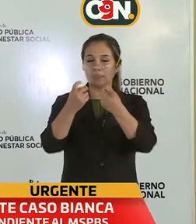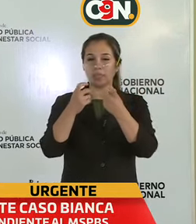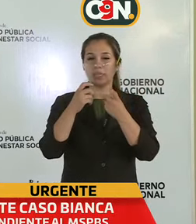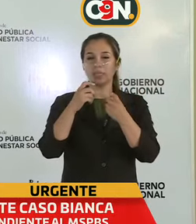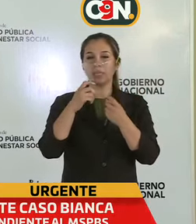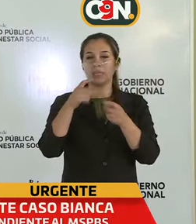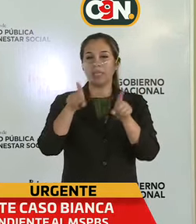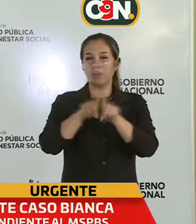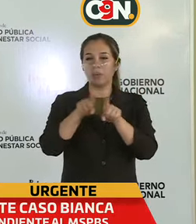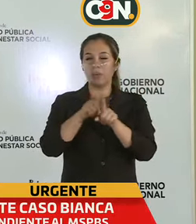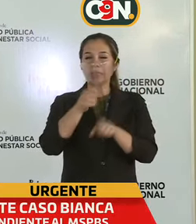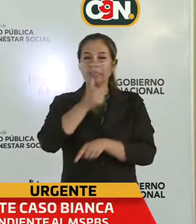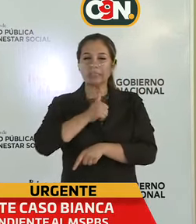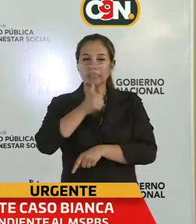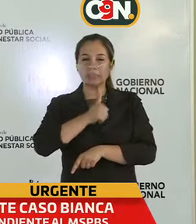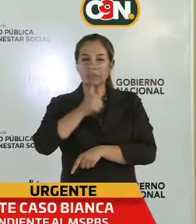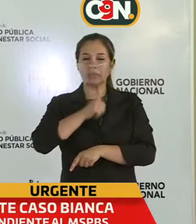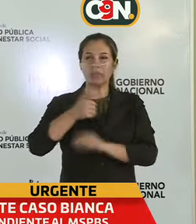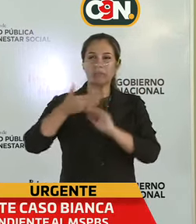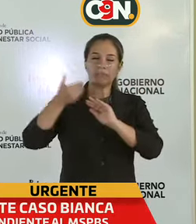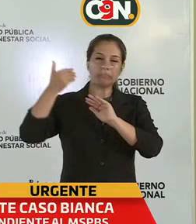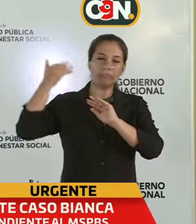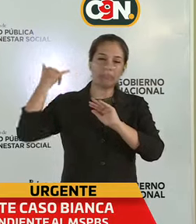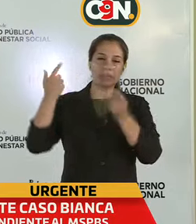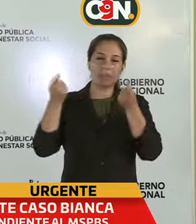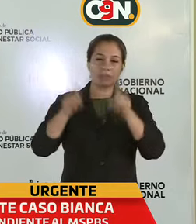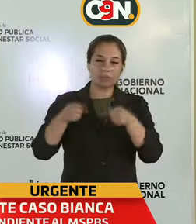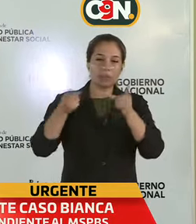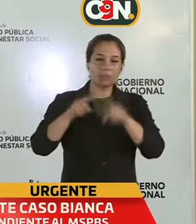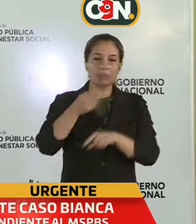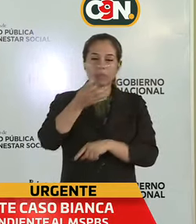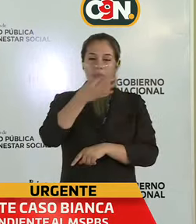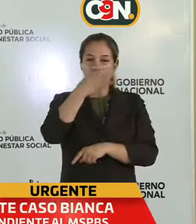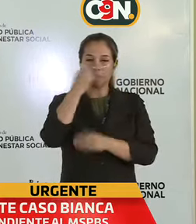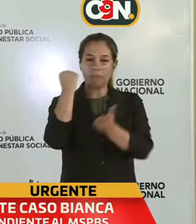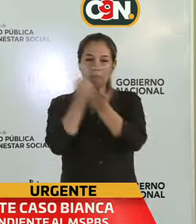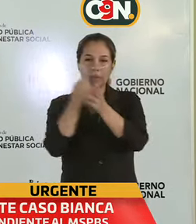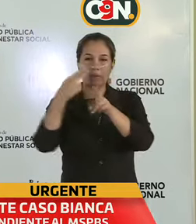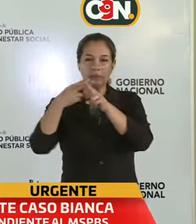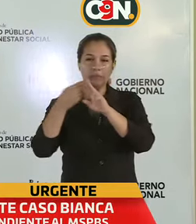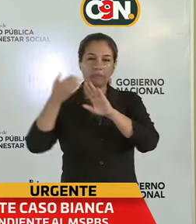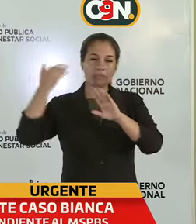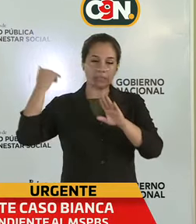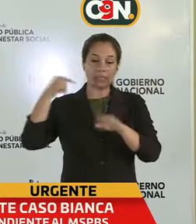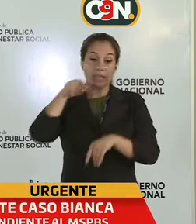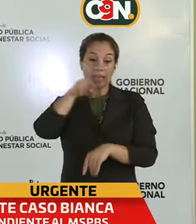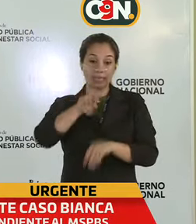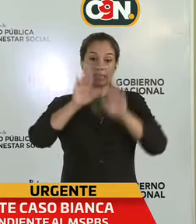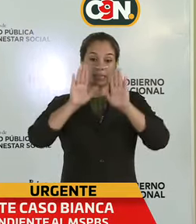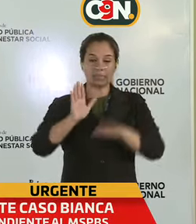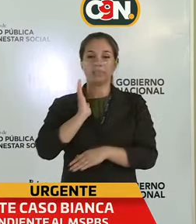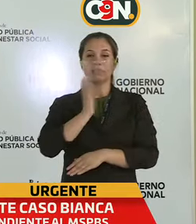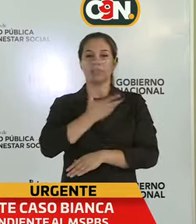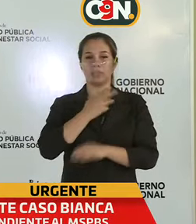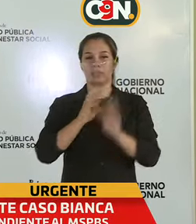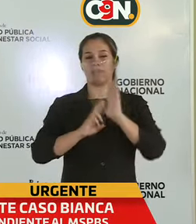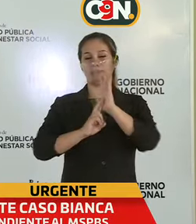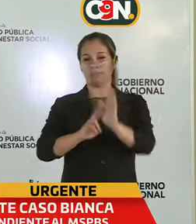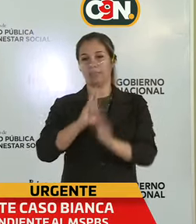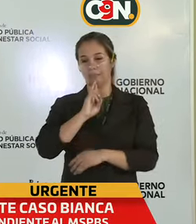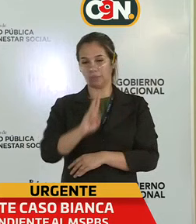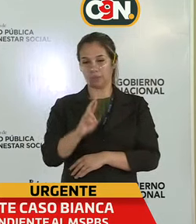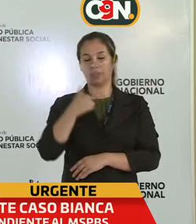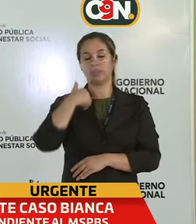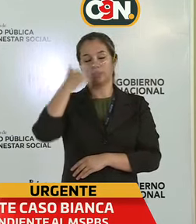la bibliografía existente sobre el medicamento, nosotros hemos actuado. Yo entiendo que